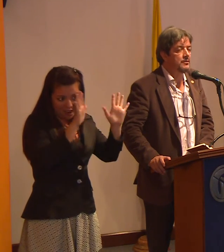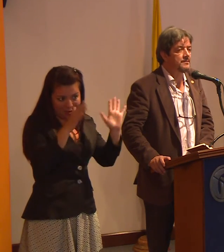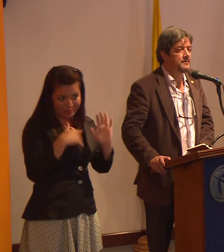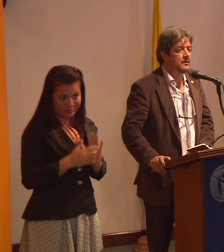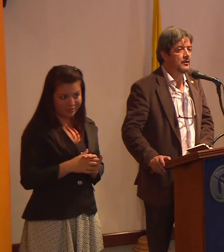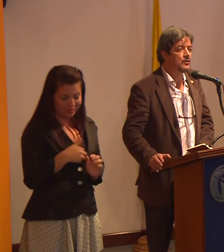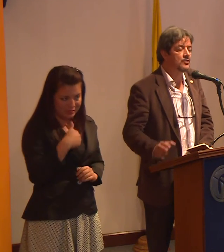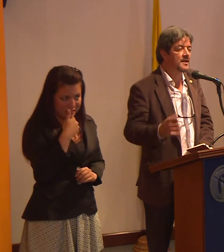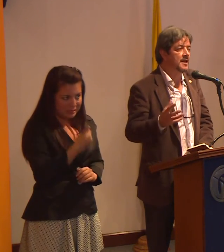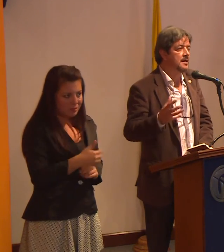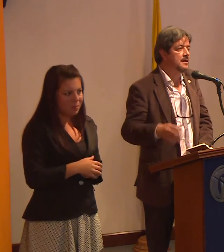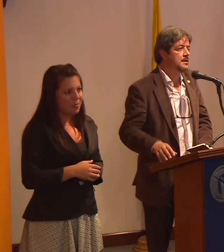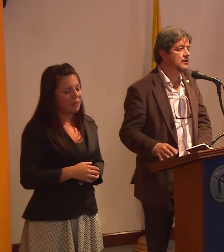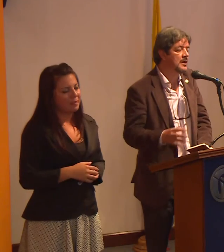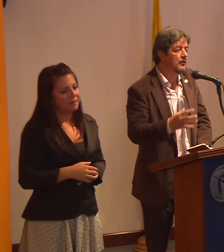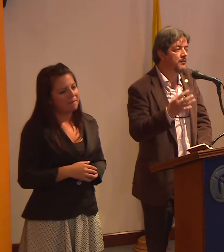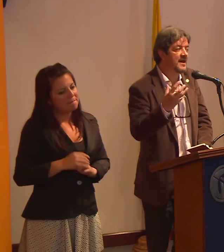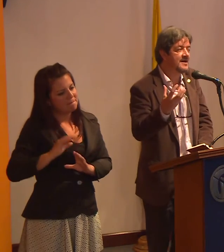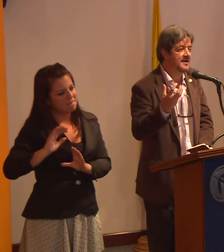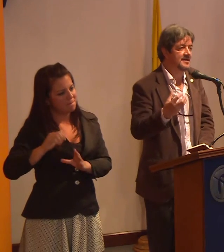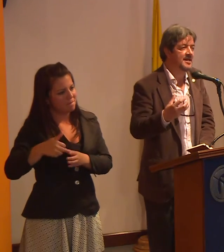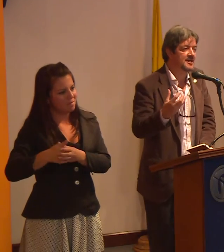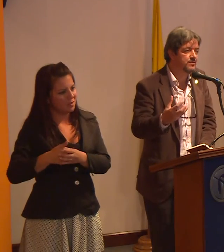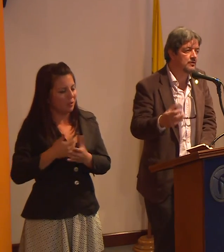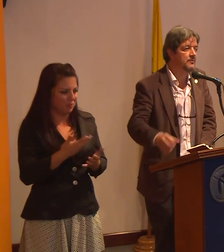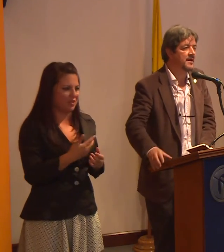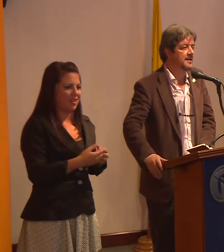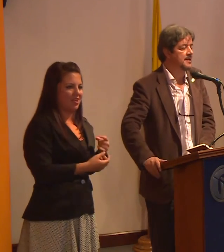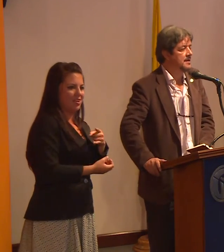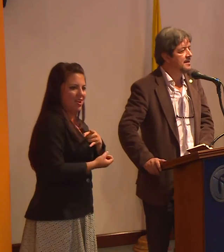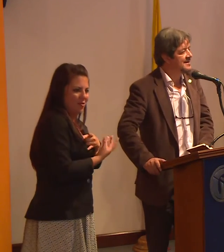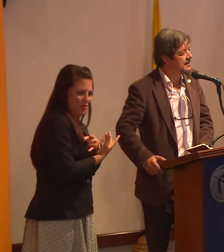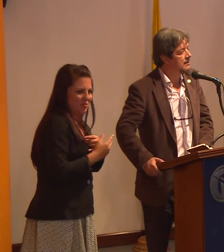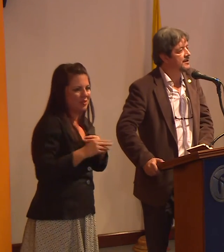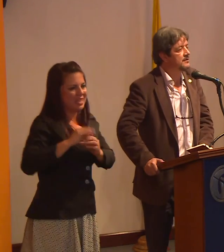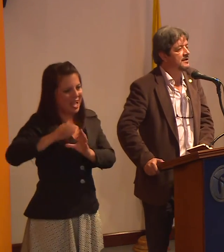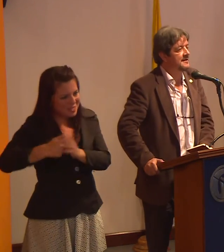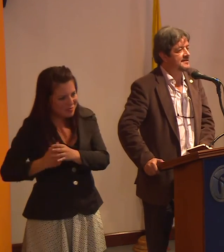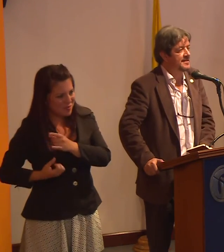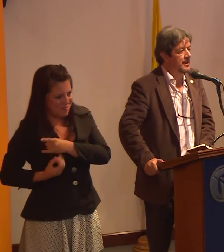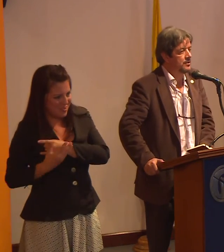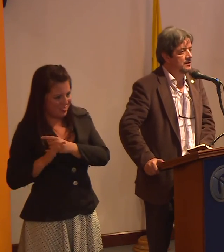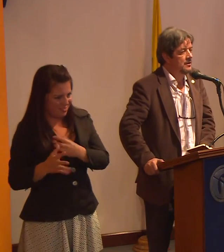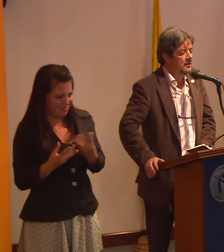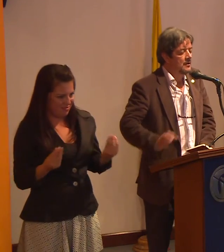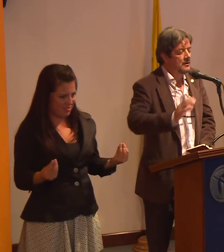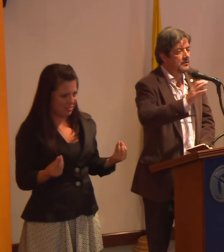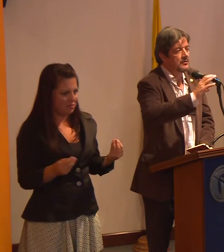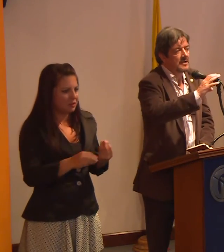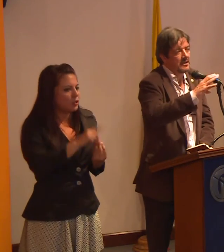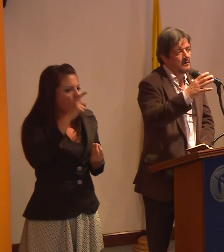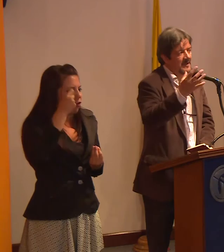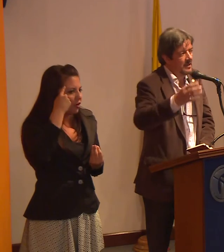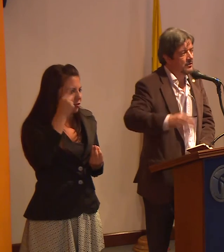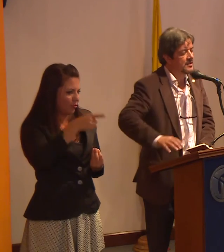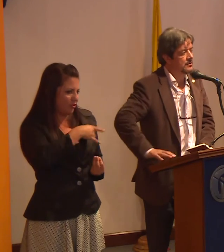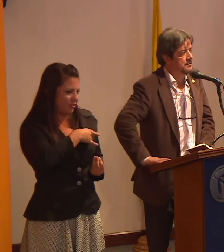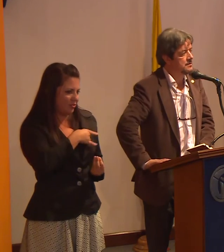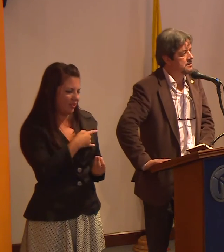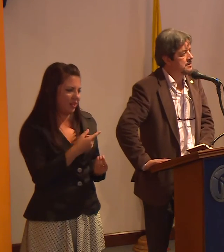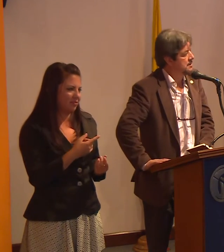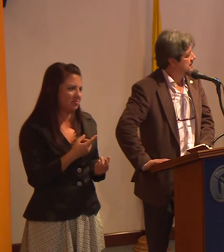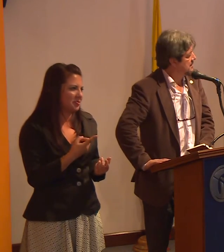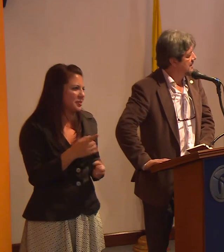ASPU ocurre, con la UPN y ASPU-UPN y el gobierno universitario ocurre algo